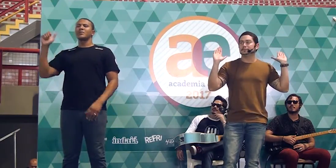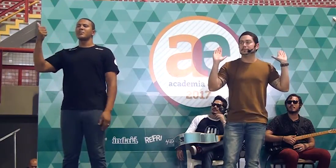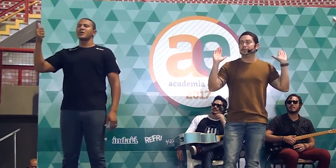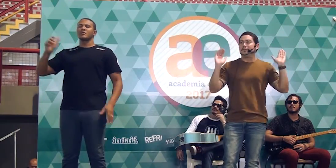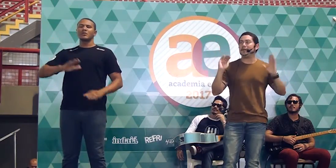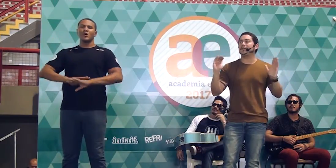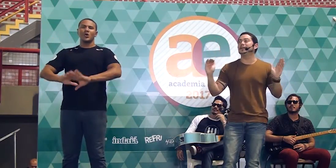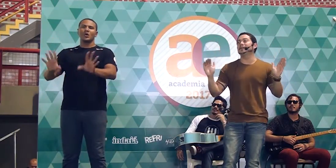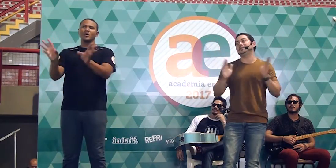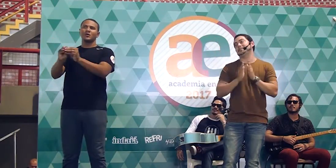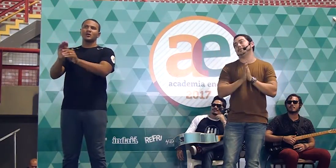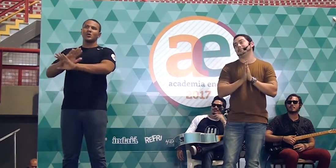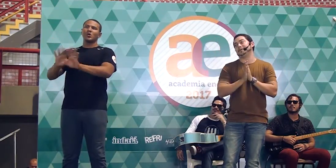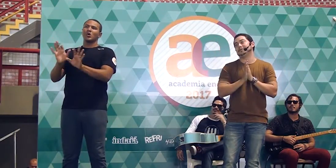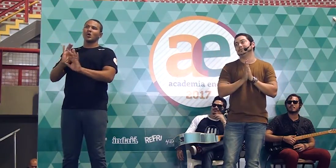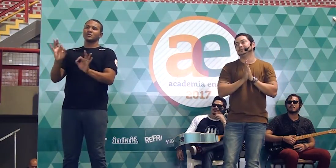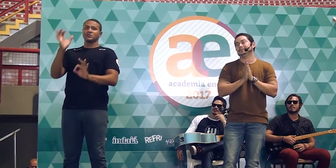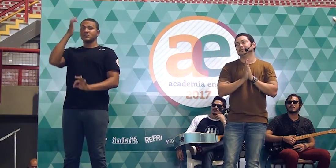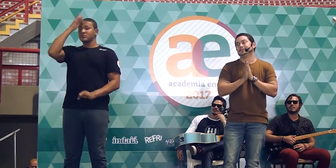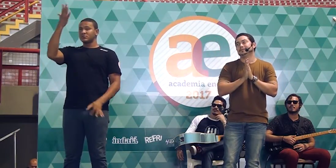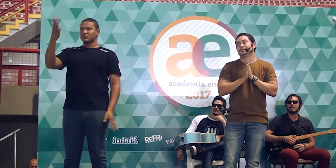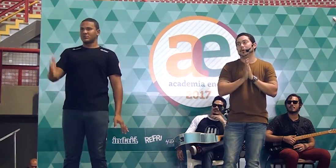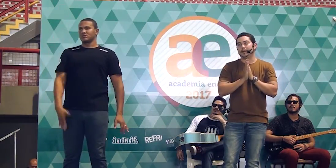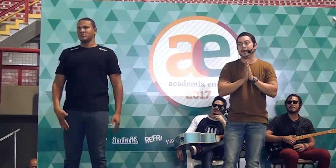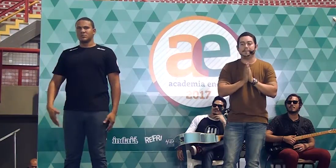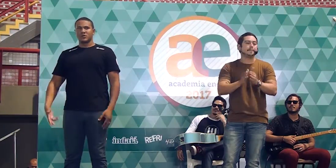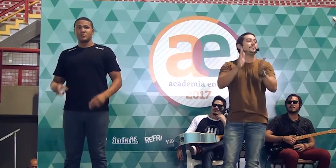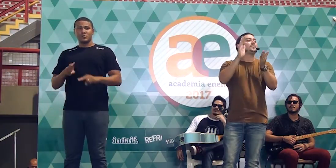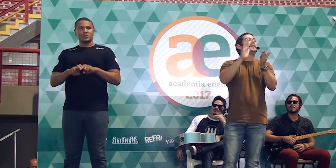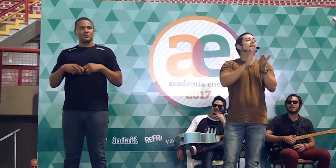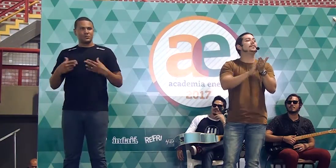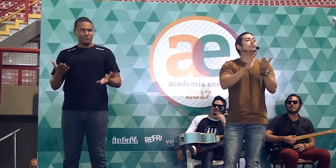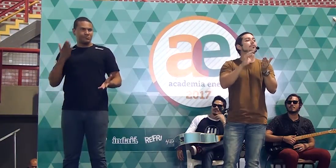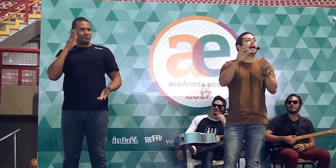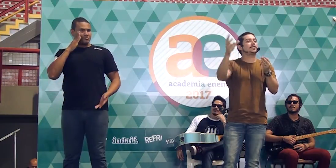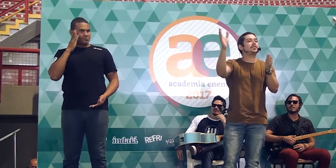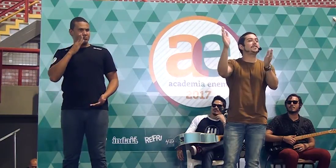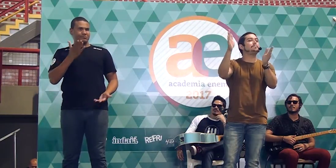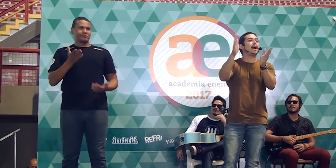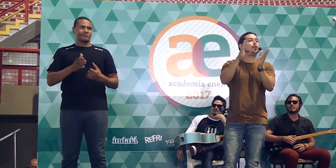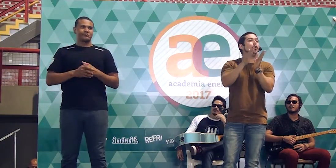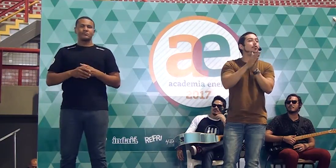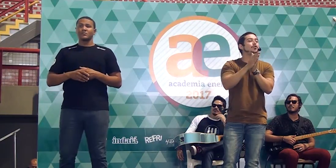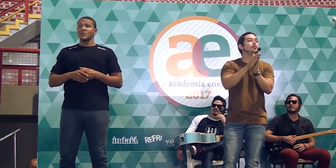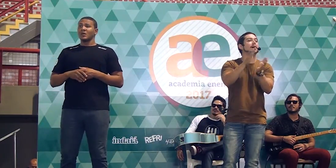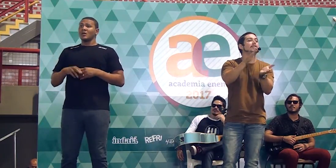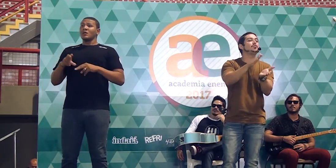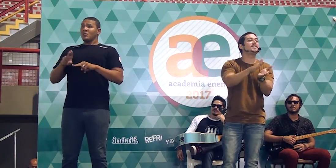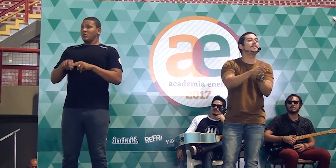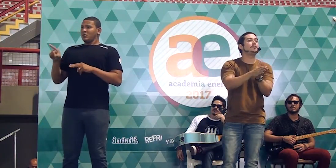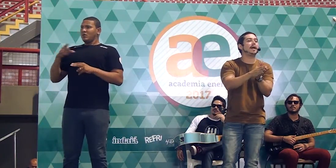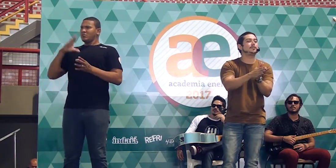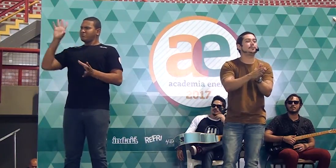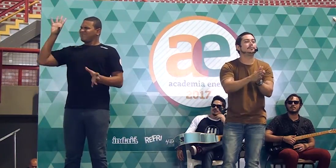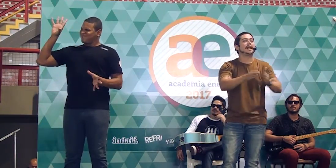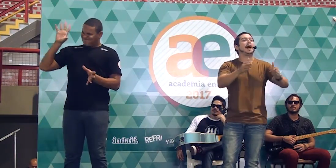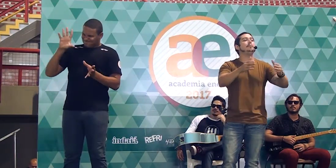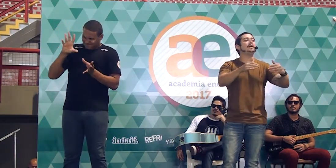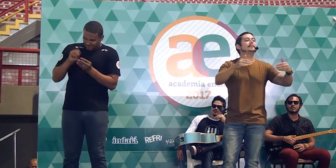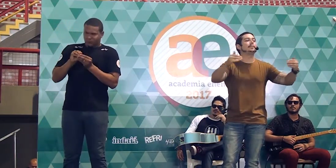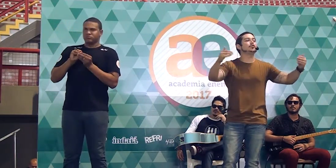Pronto. Facilita, meu amigo. Ok? Então, a gente esmagou o curso de humanas no ensino